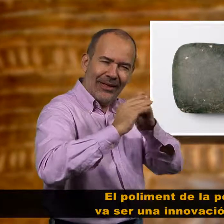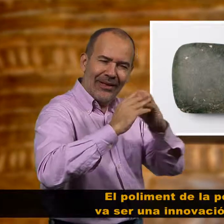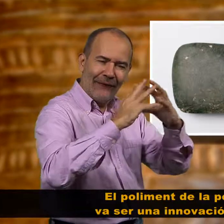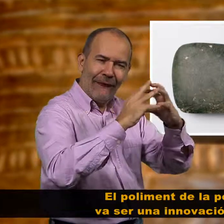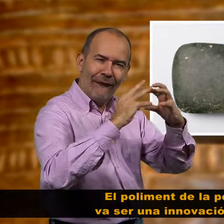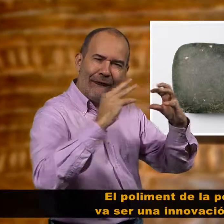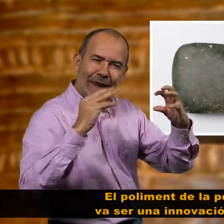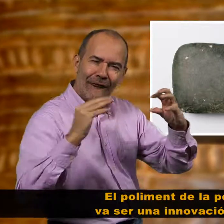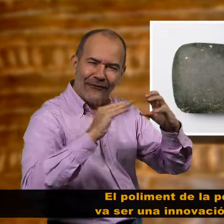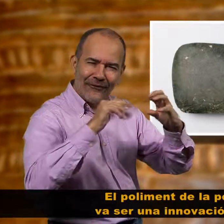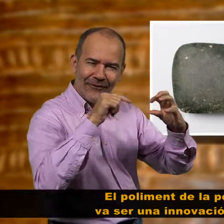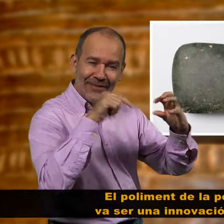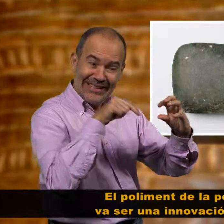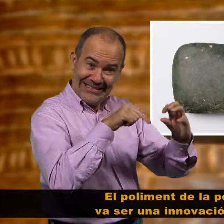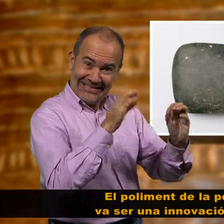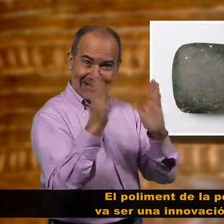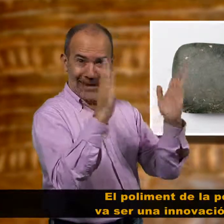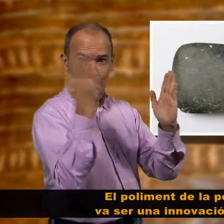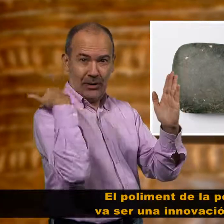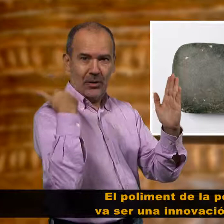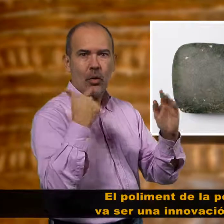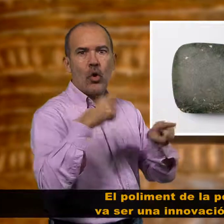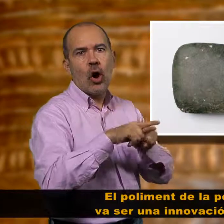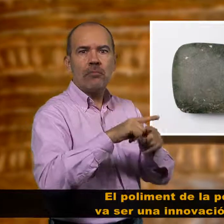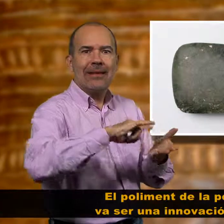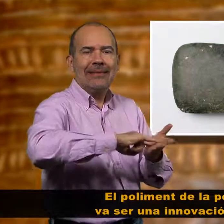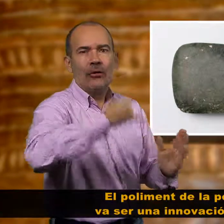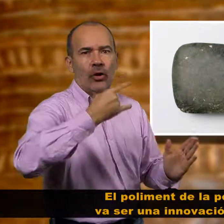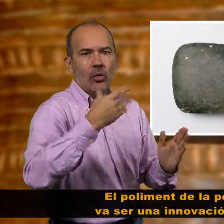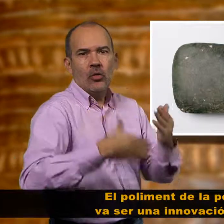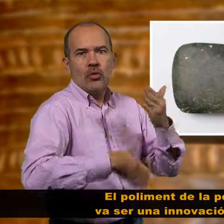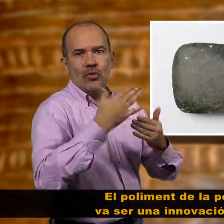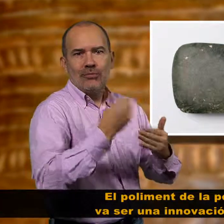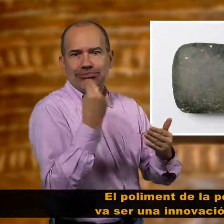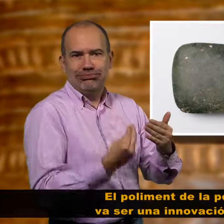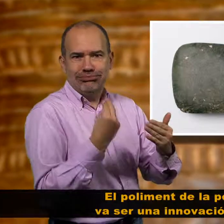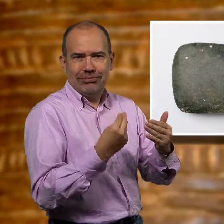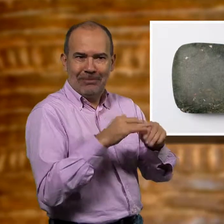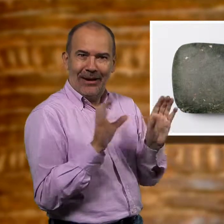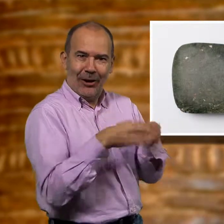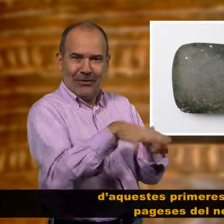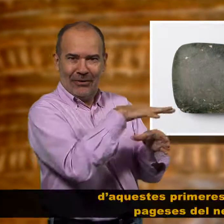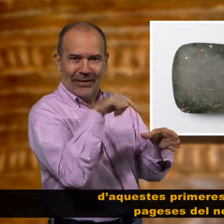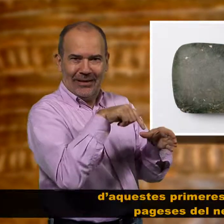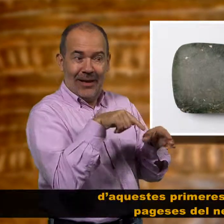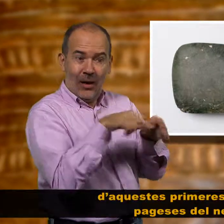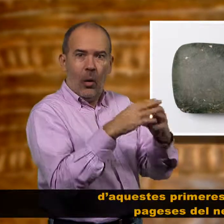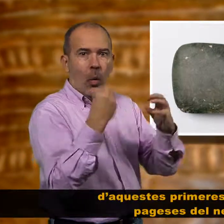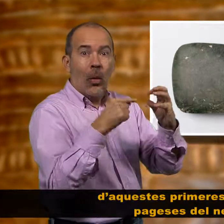El poliment de la pedra també va ser una innovació tecnològica d'aquestes primeres comunitats pageses del Neolític.